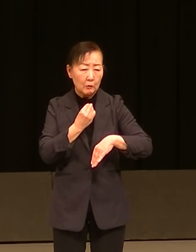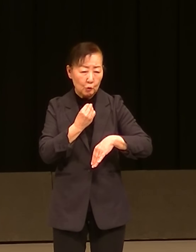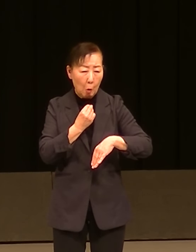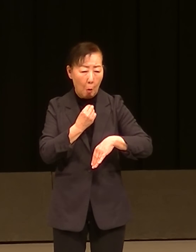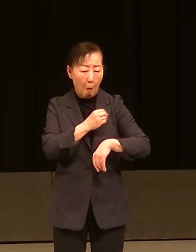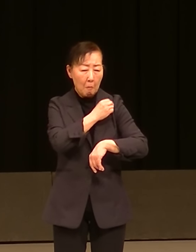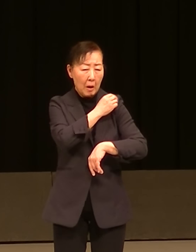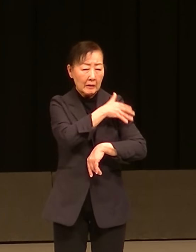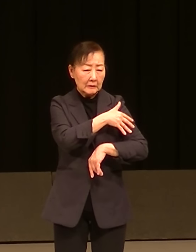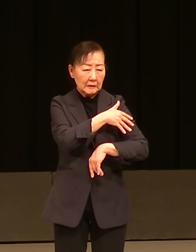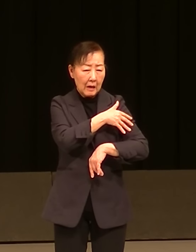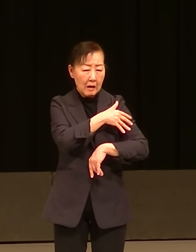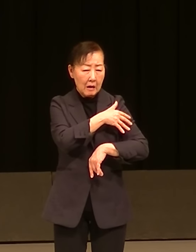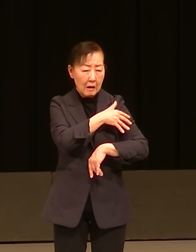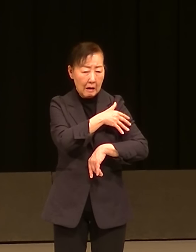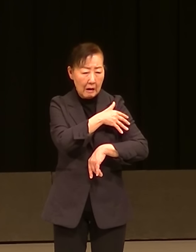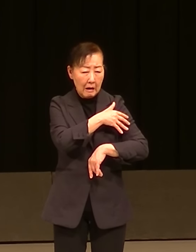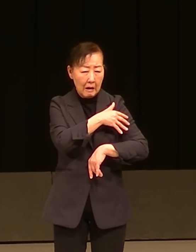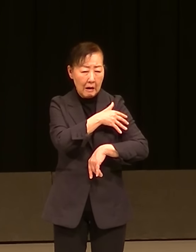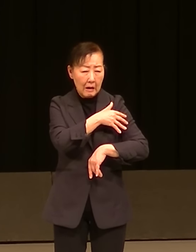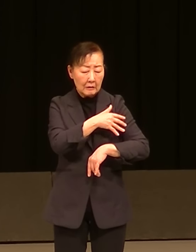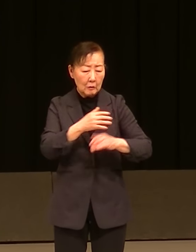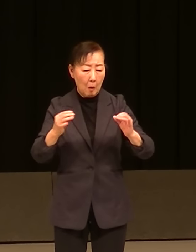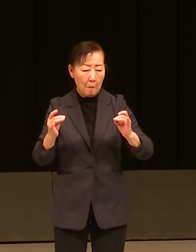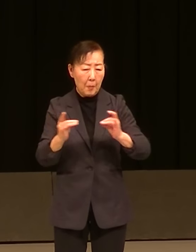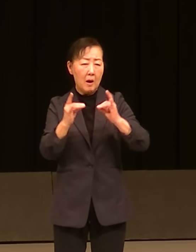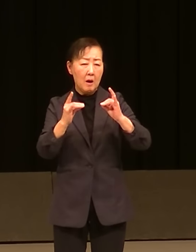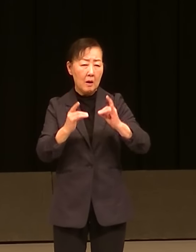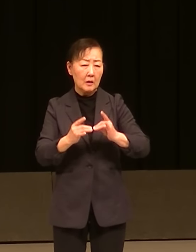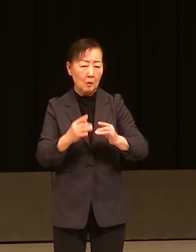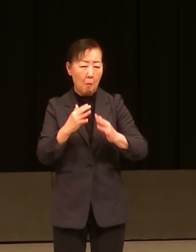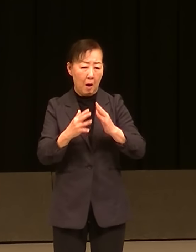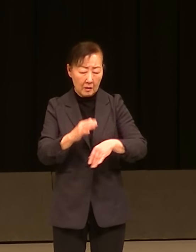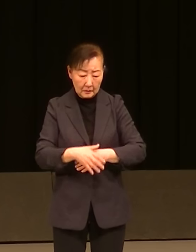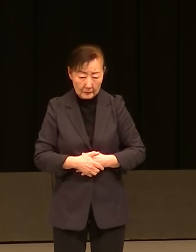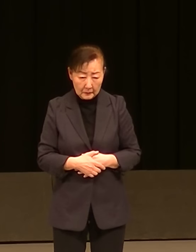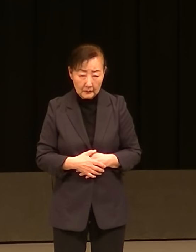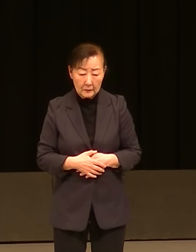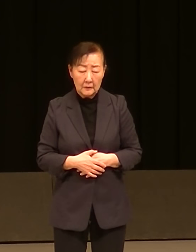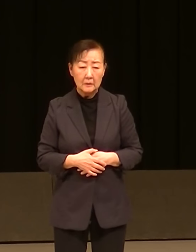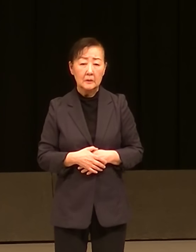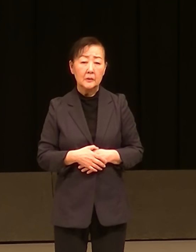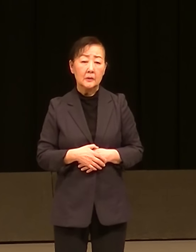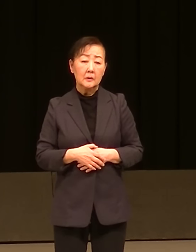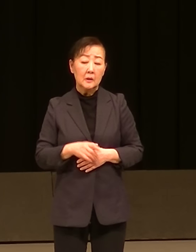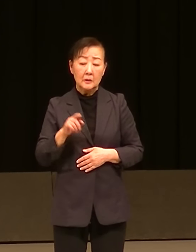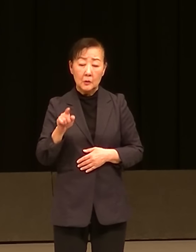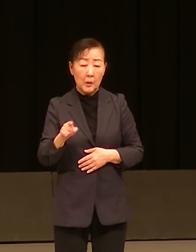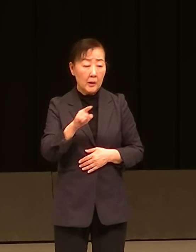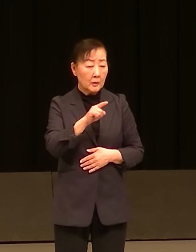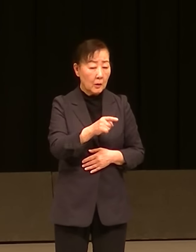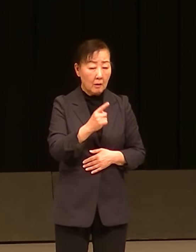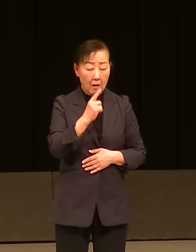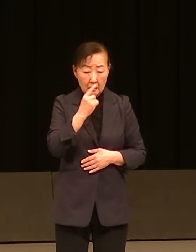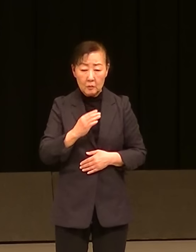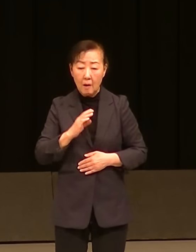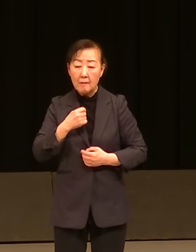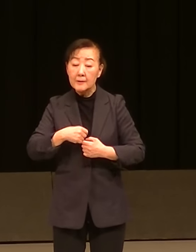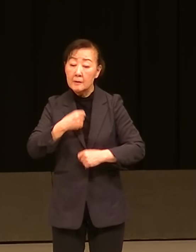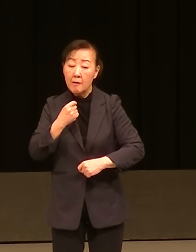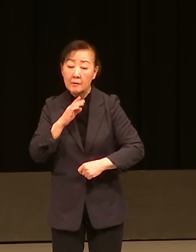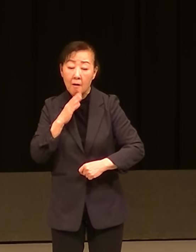レスチナ、の対峙の構図ですよね。それぞれが、自分の誠